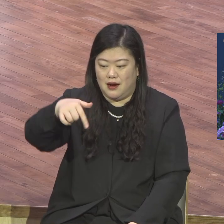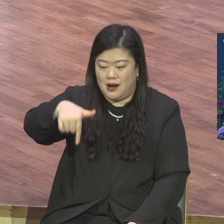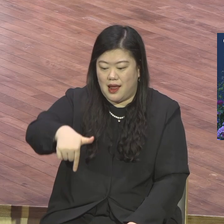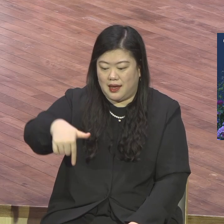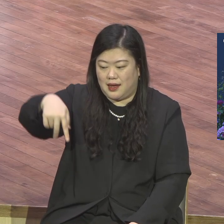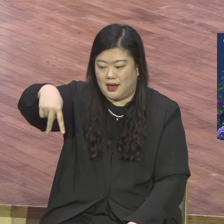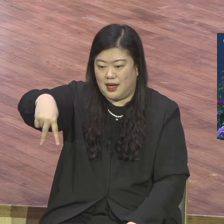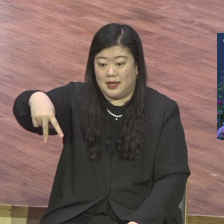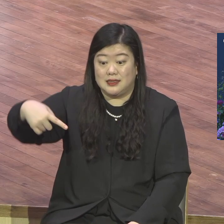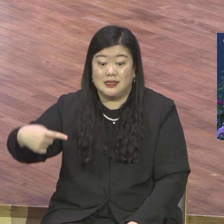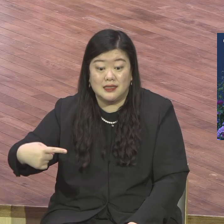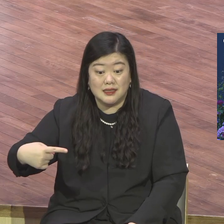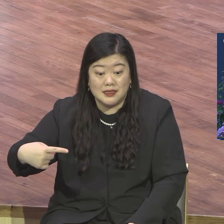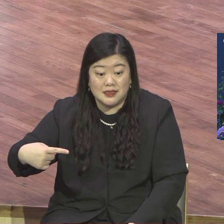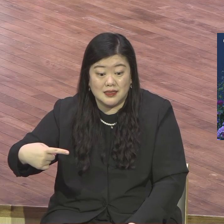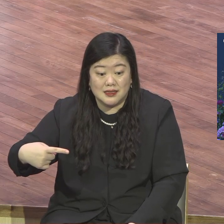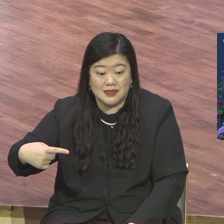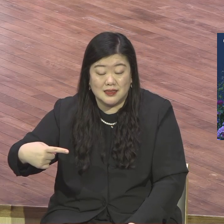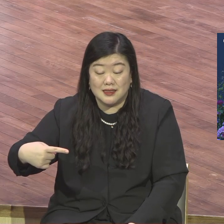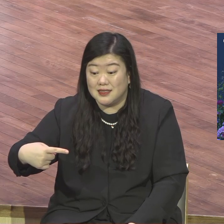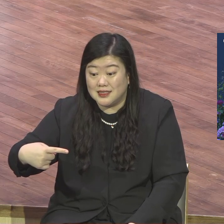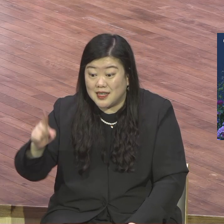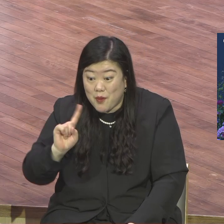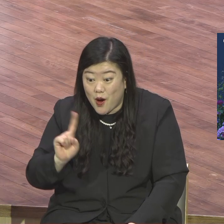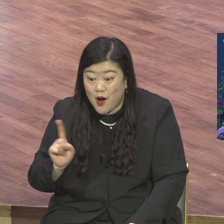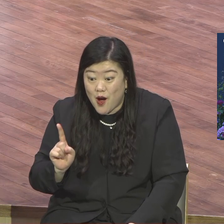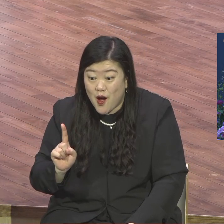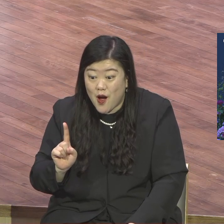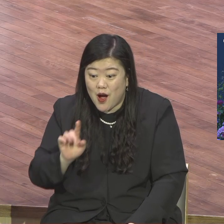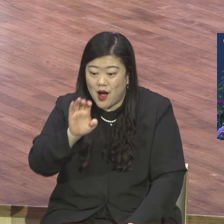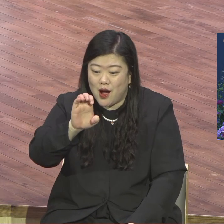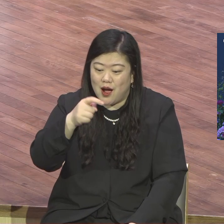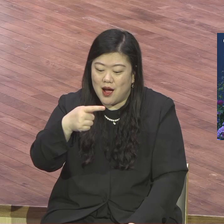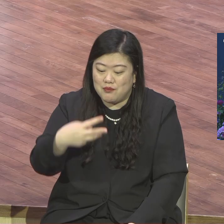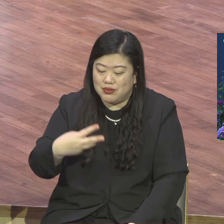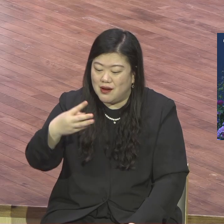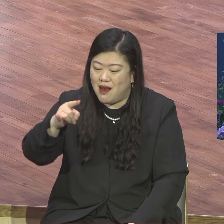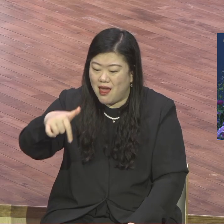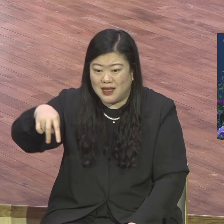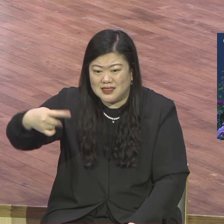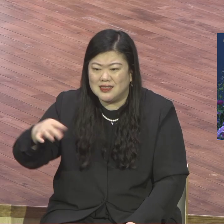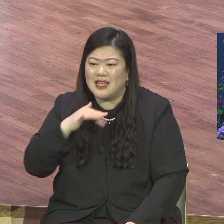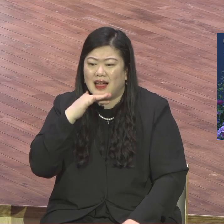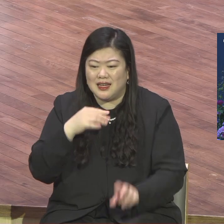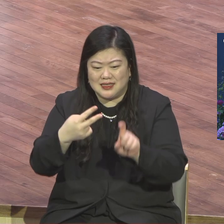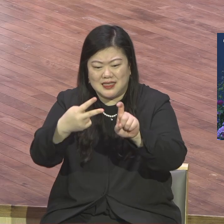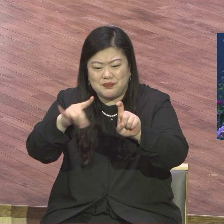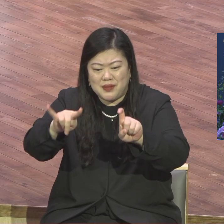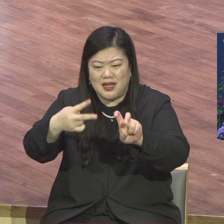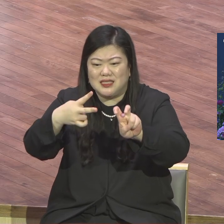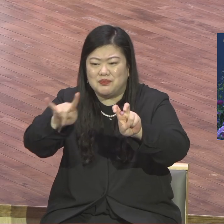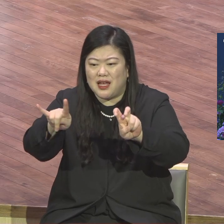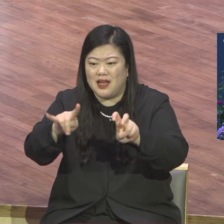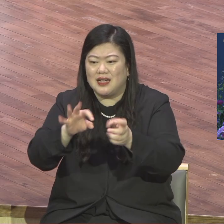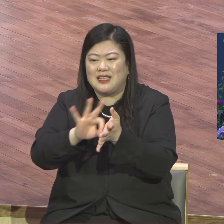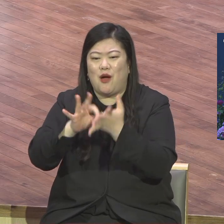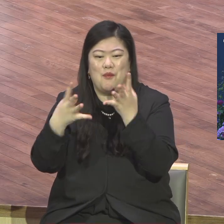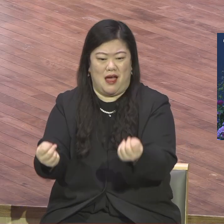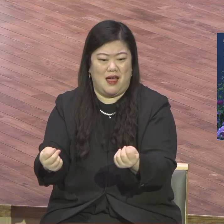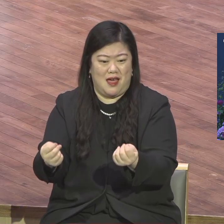그러니까 1020 세대들이 자주 쓰는 말인데 플렉스